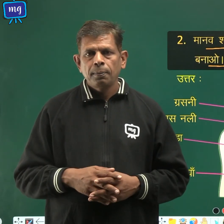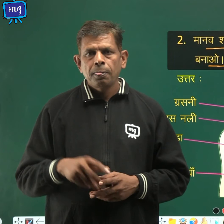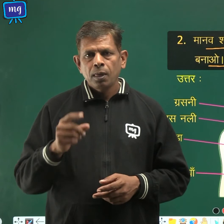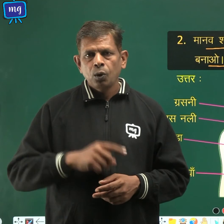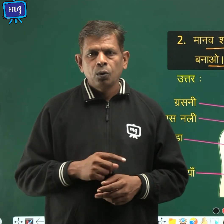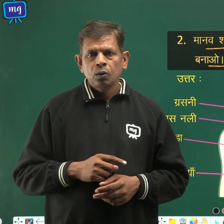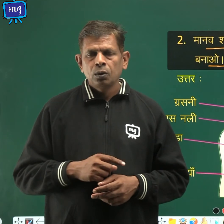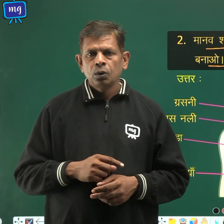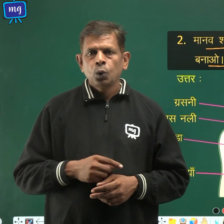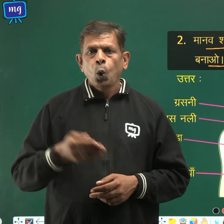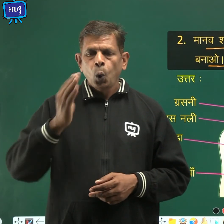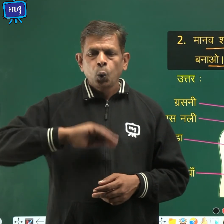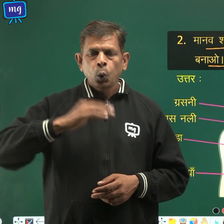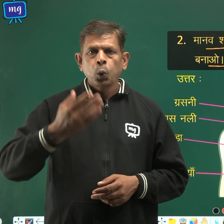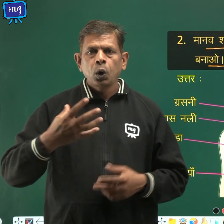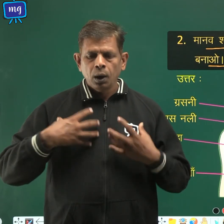और श्वसन अंगों के